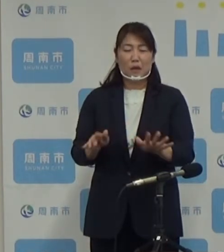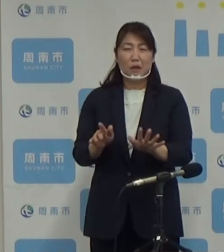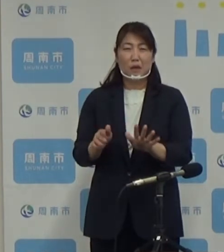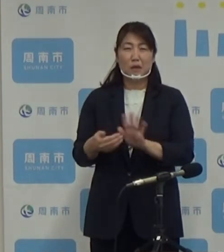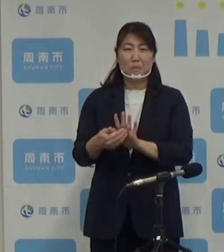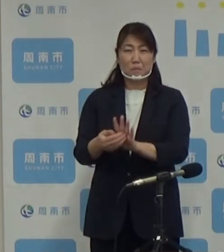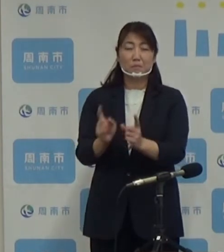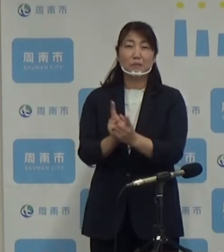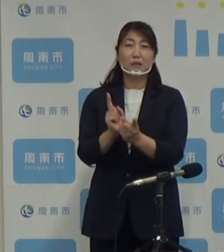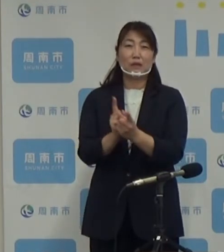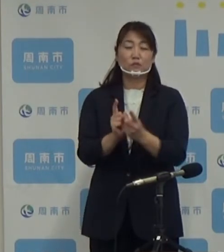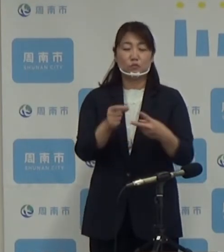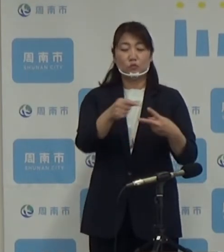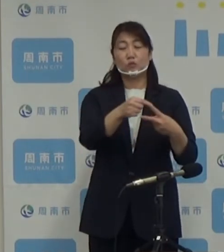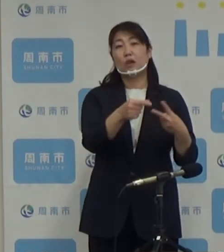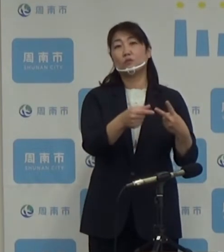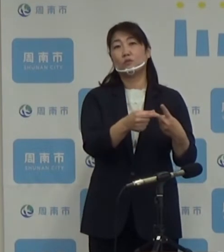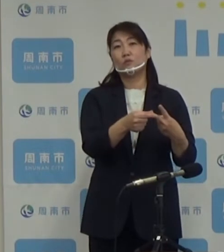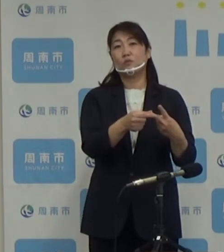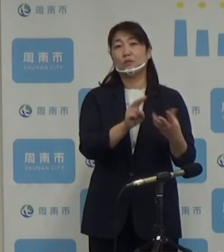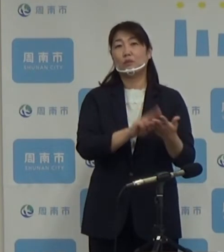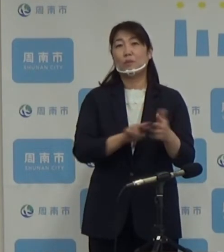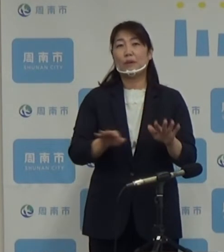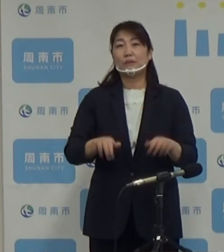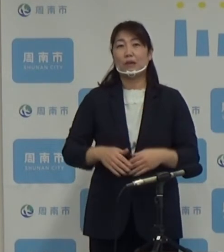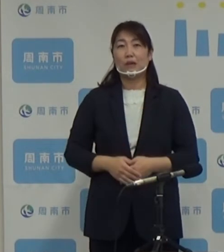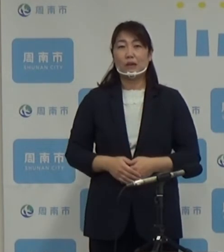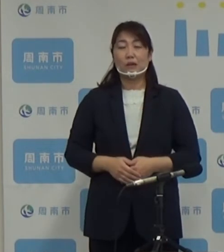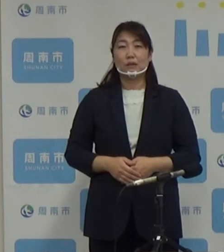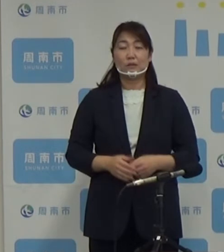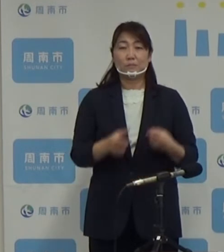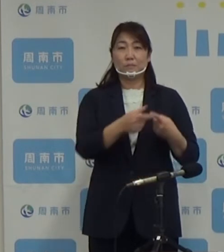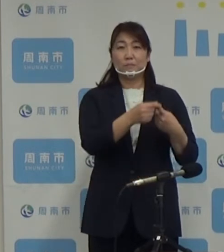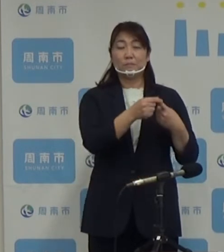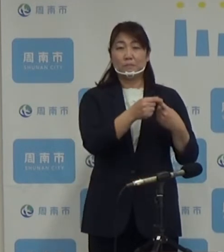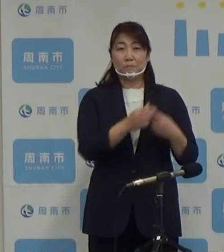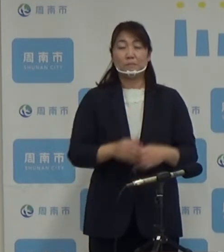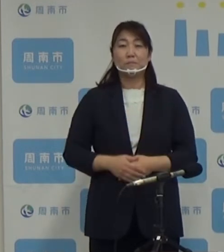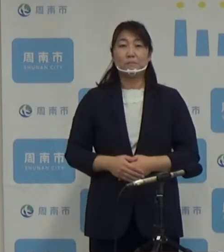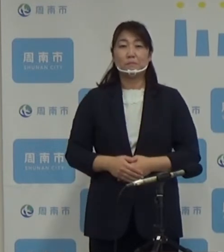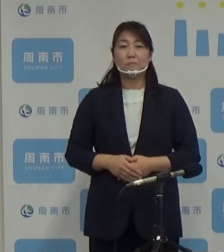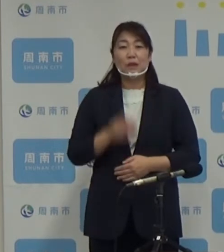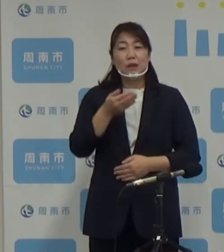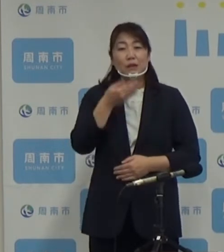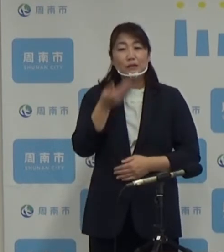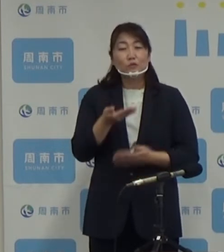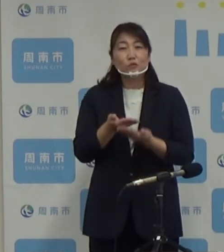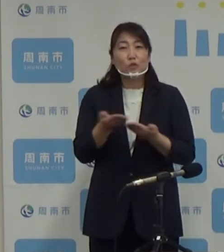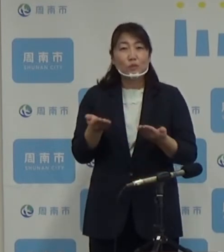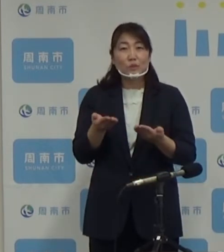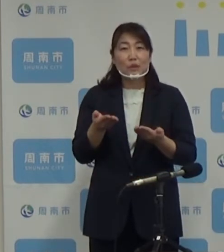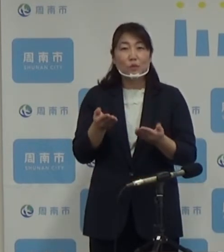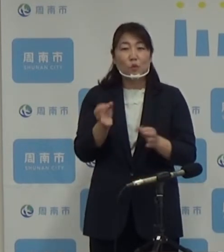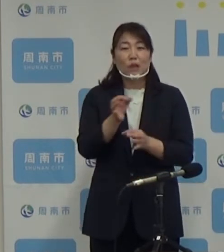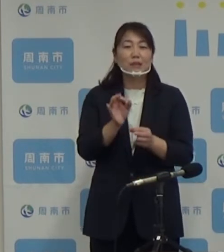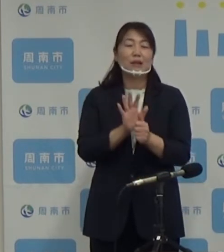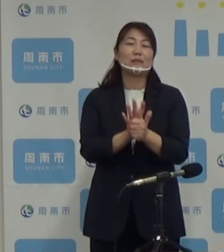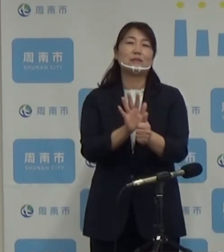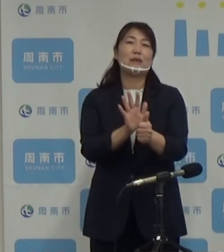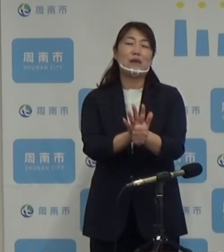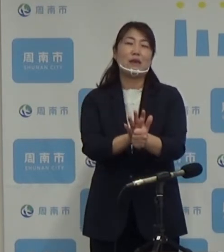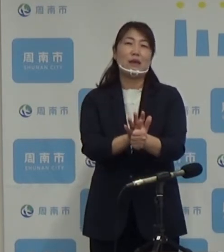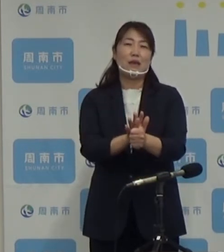として二つのことを決めました一つは飲食店への経済支援として